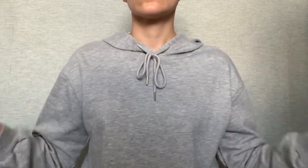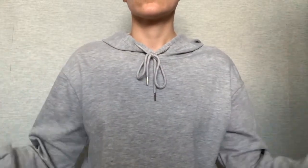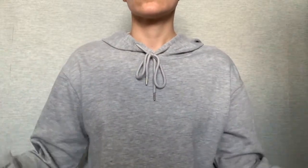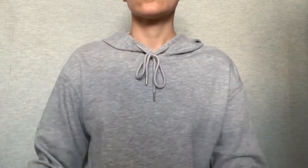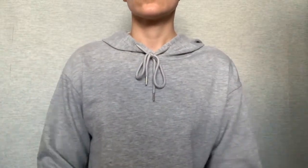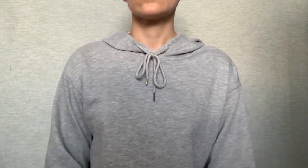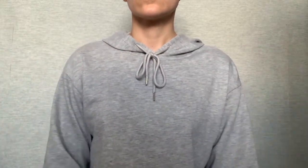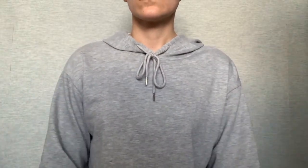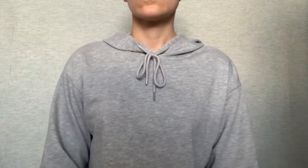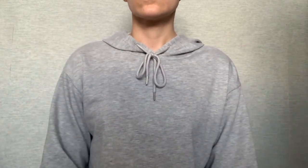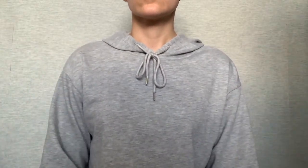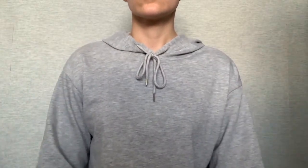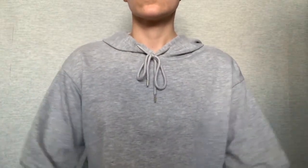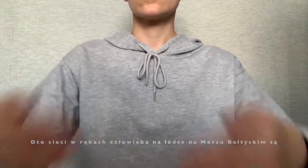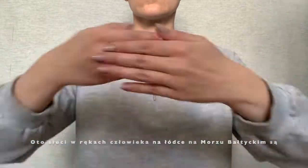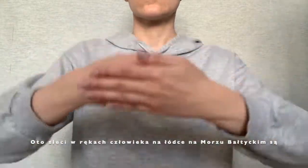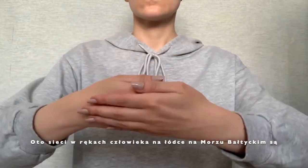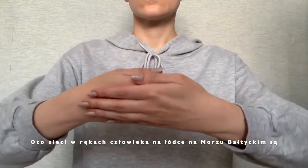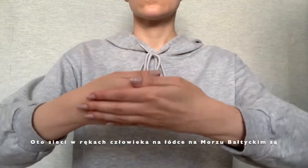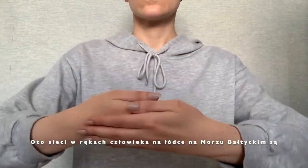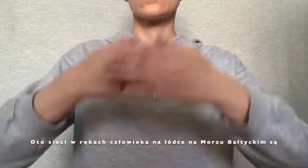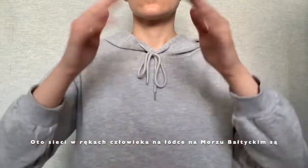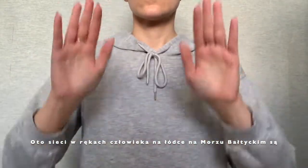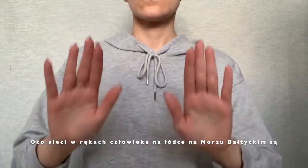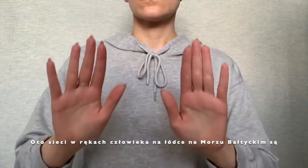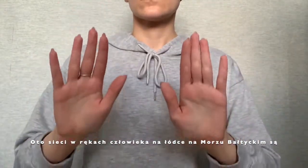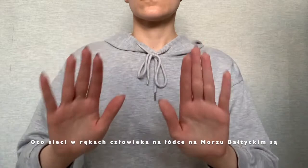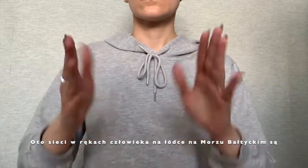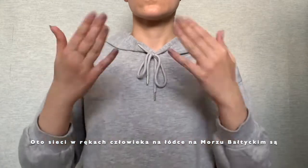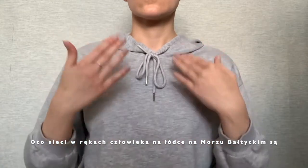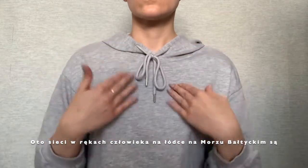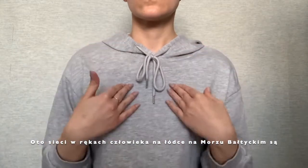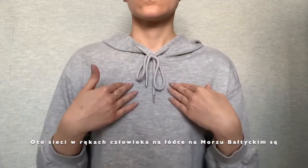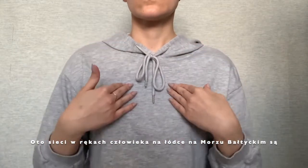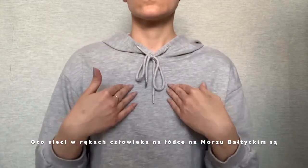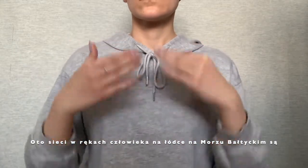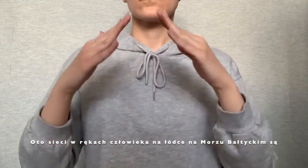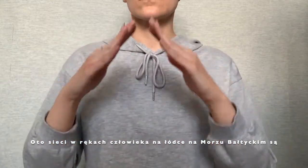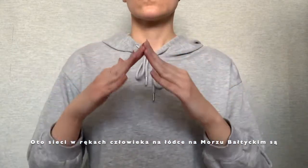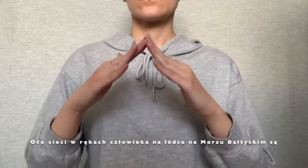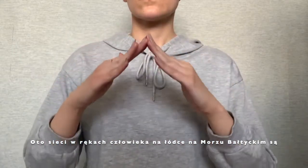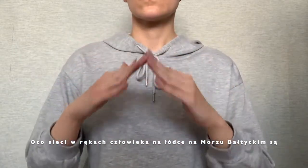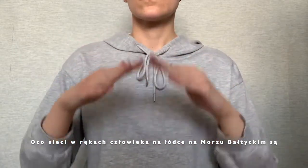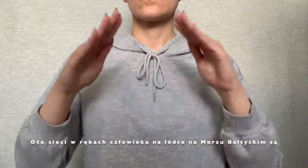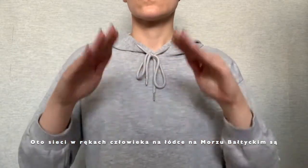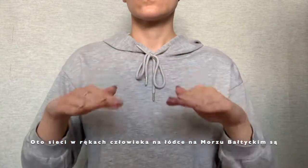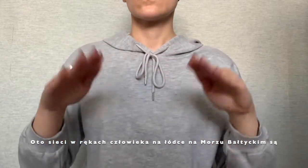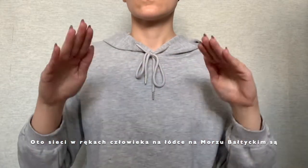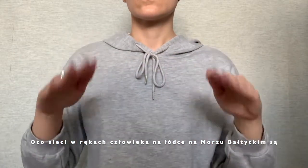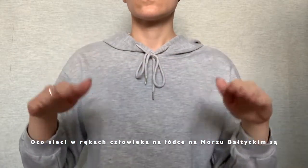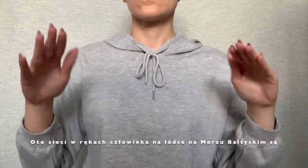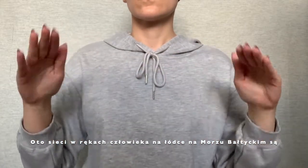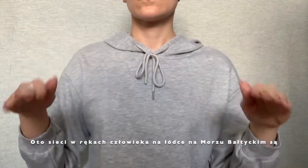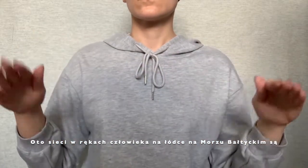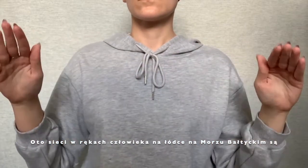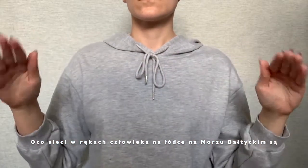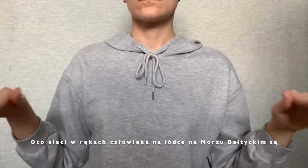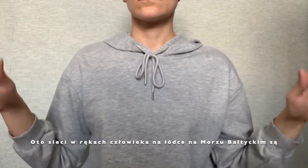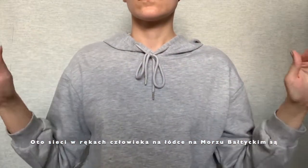są. Oto sieci w rękach człowieka na łódce na Morzu Bałtyckim